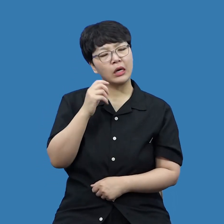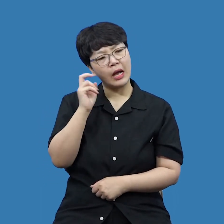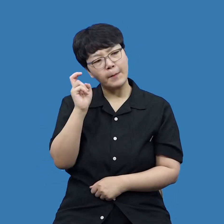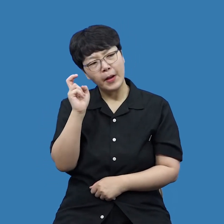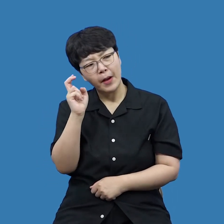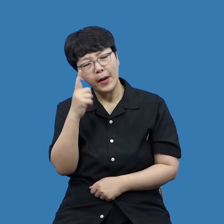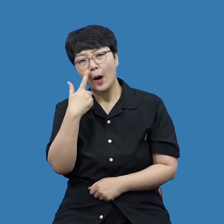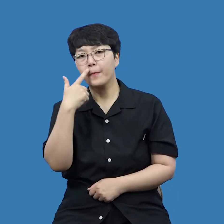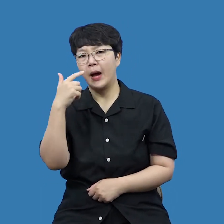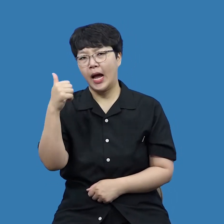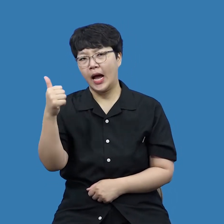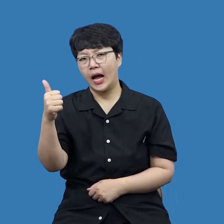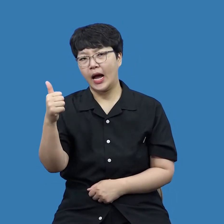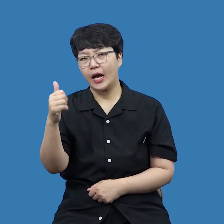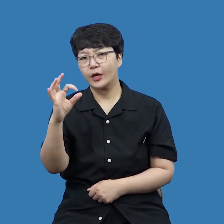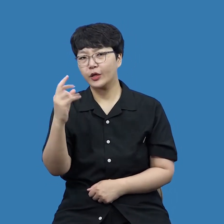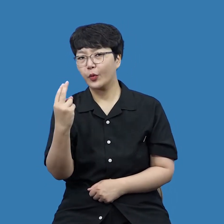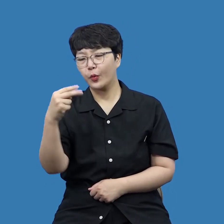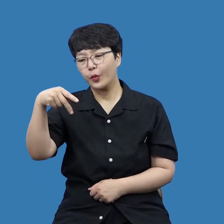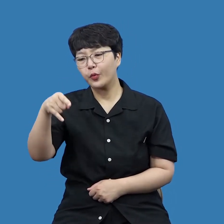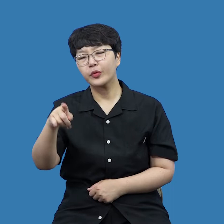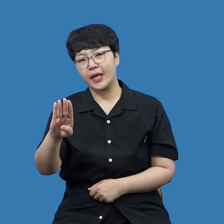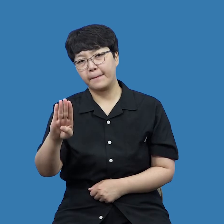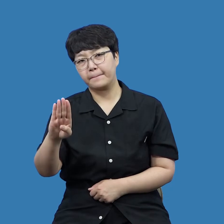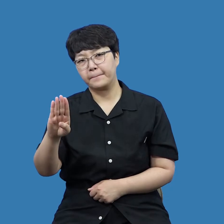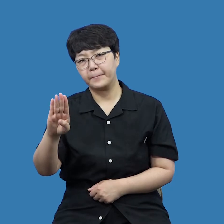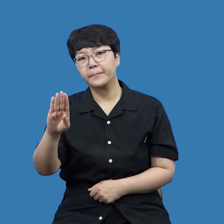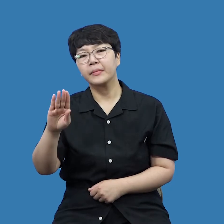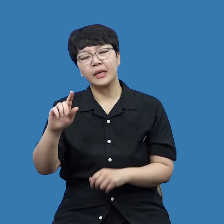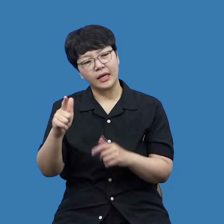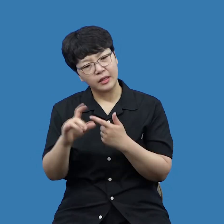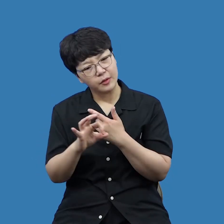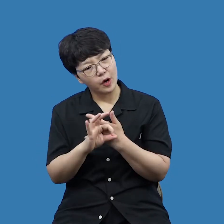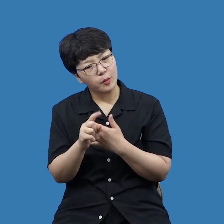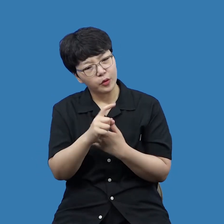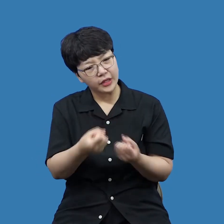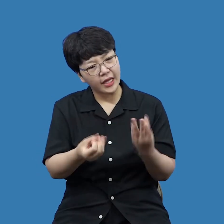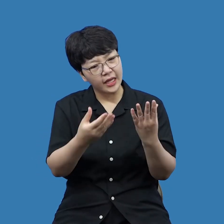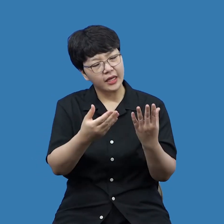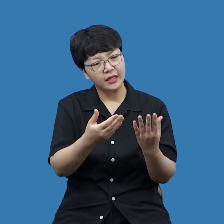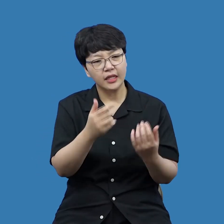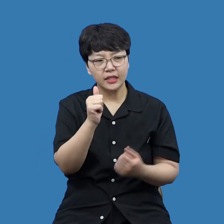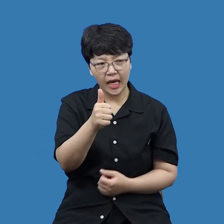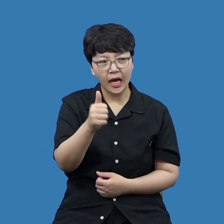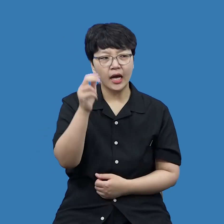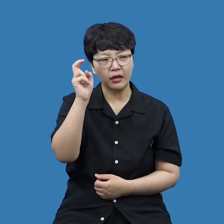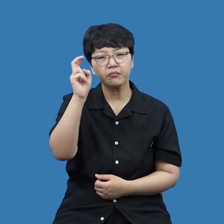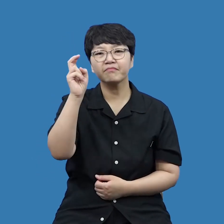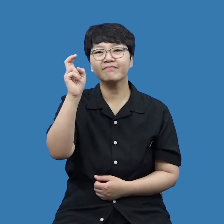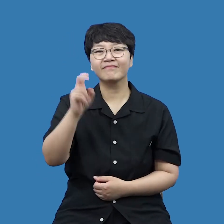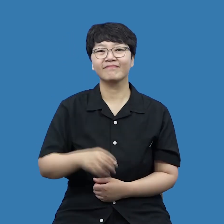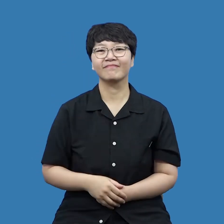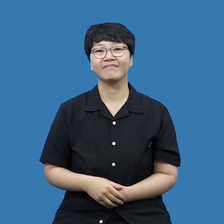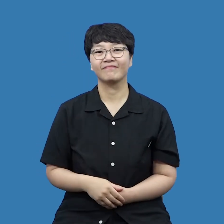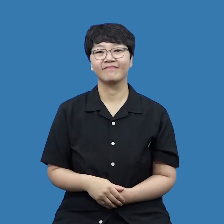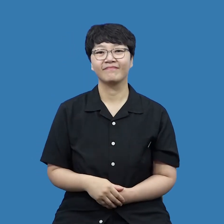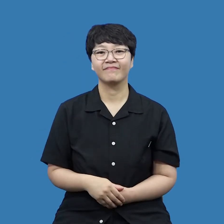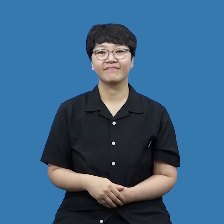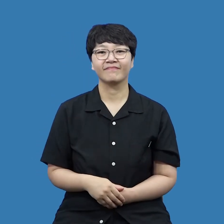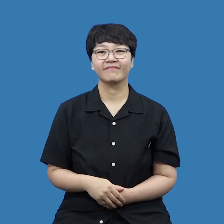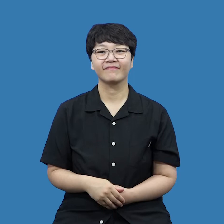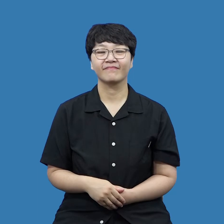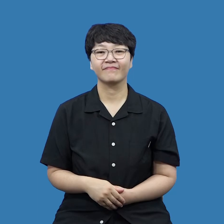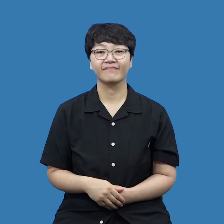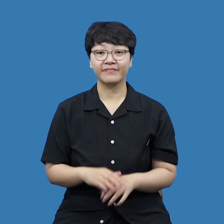베들레헴 지경의 어떤 제사장에 의해서 이 할례 의식이 진행되었을 가능성이 있는 것으로 보여집니다.